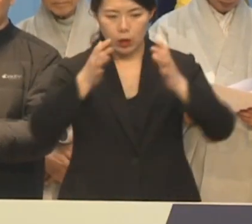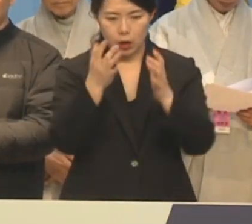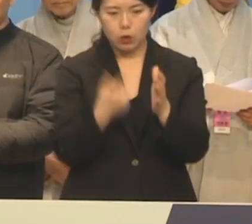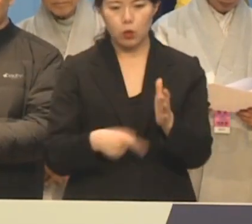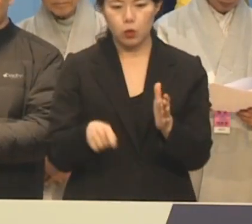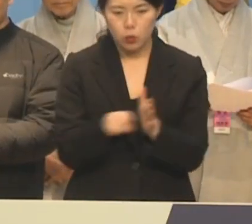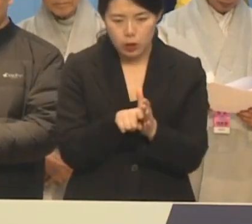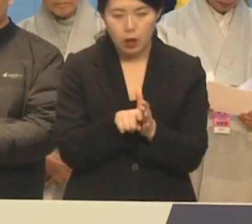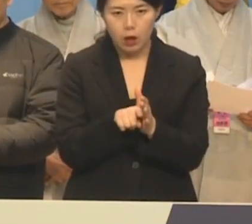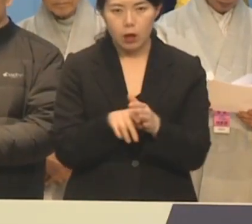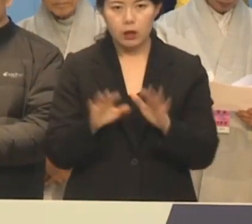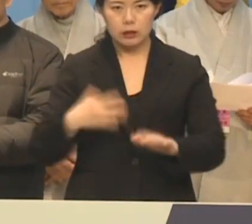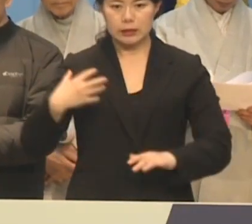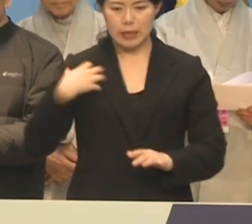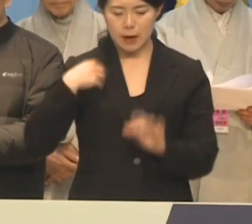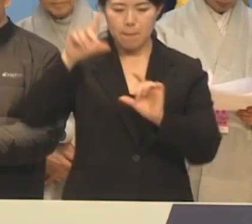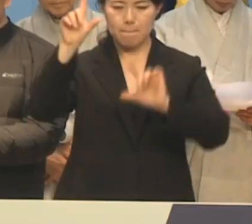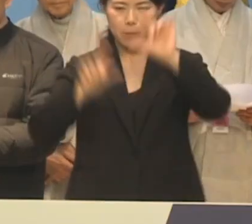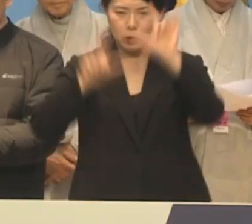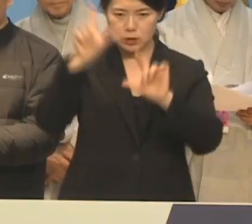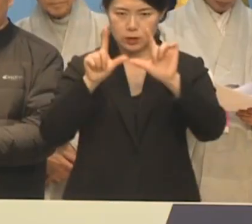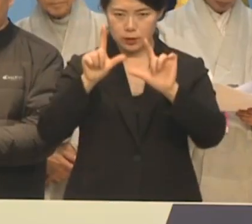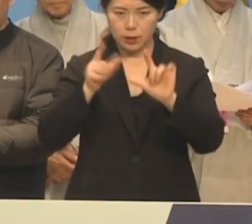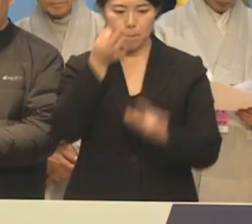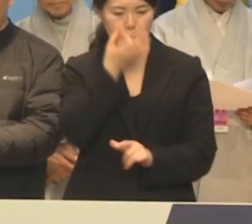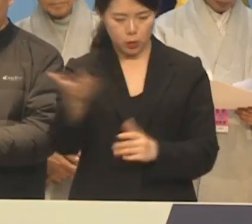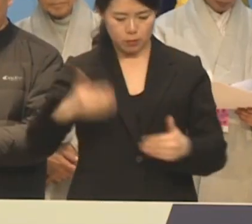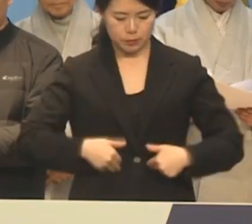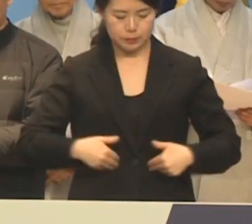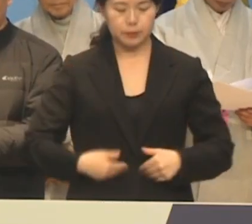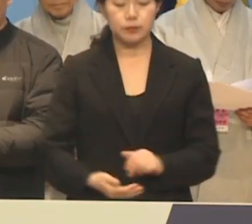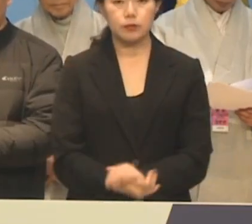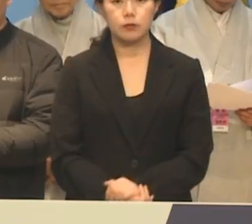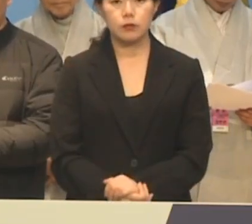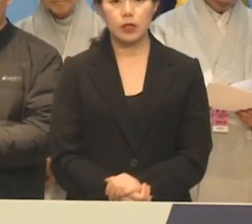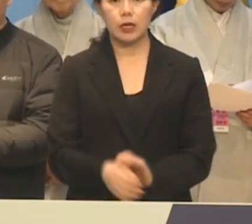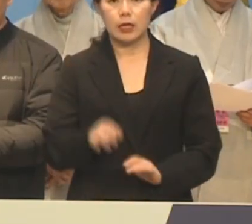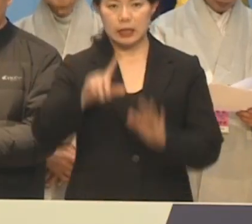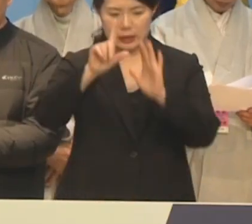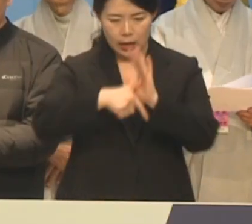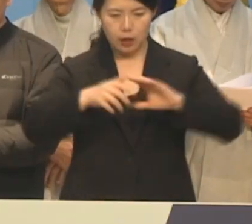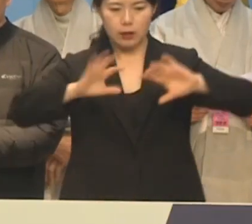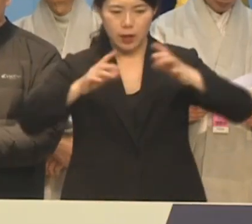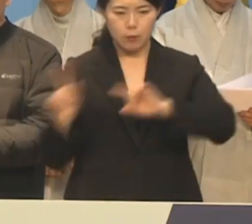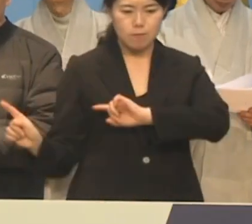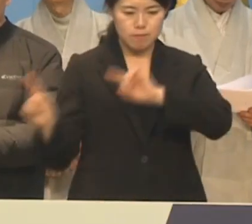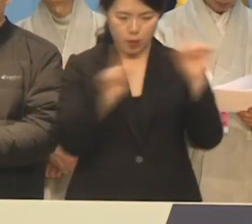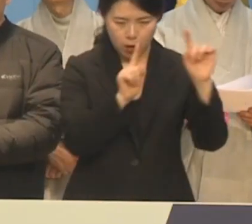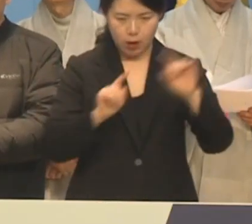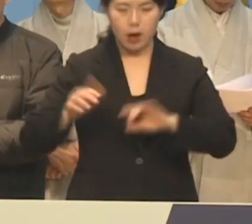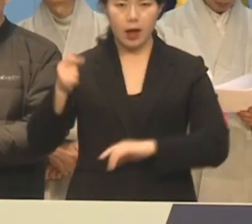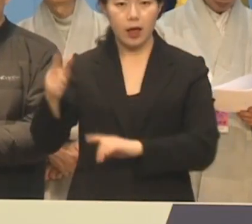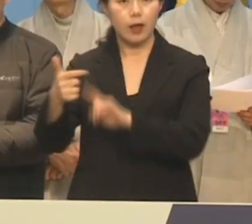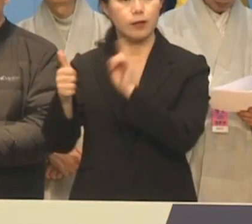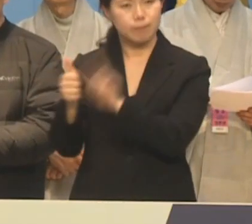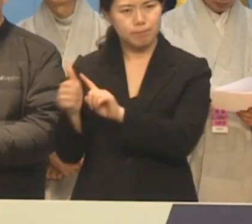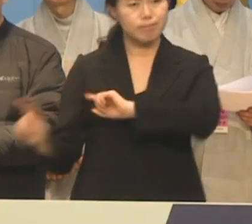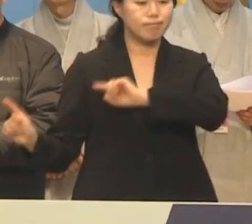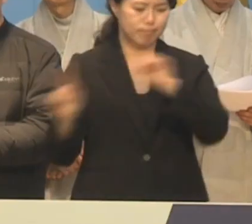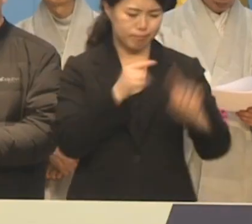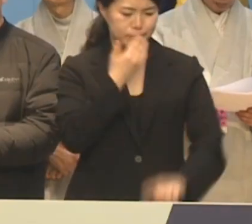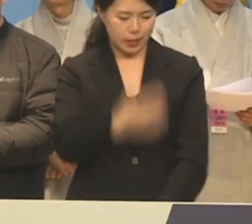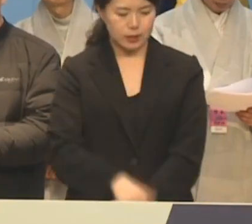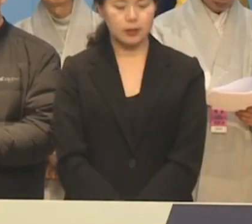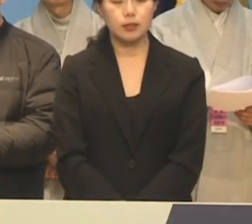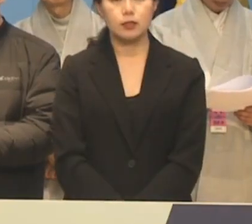위기 속에서 구하는 책임자의 모습을 보여주어야 합니다. 그래야 나라도 살고 한덕수 대행도 살 수